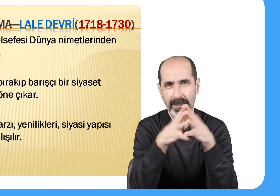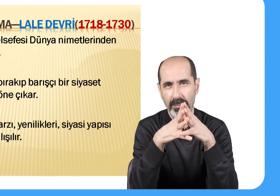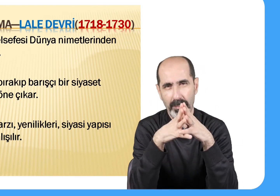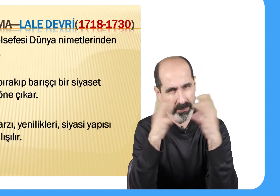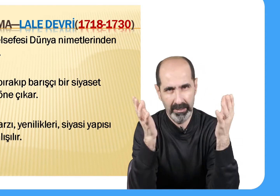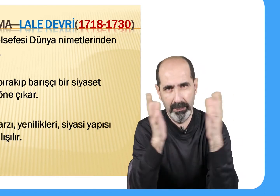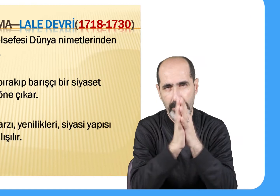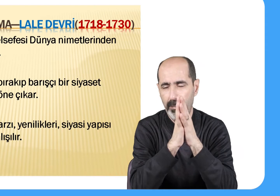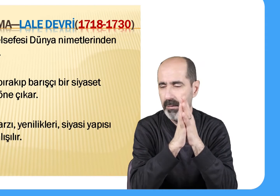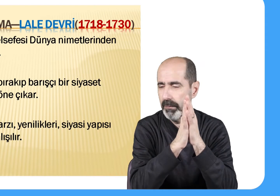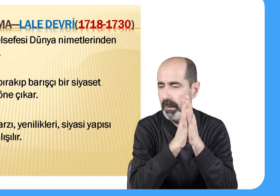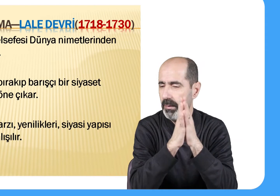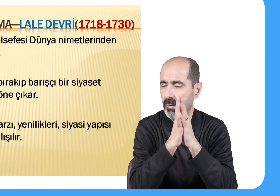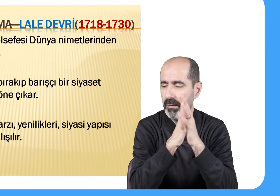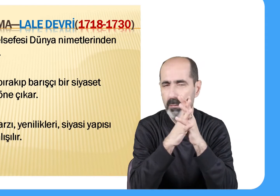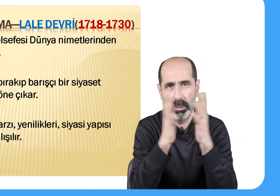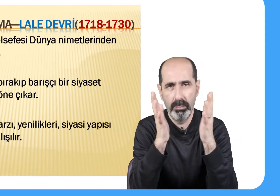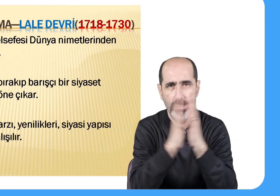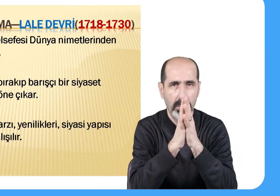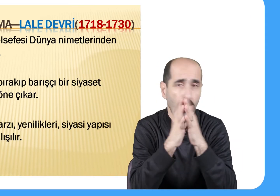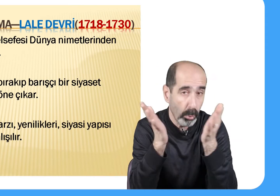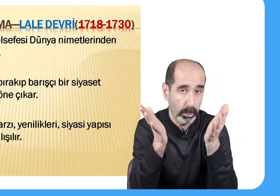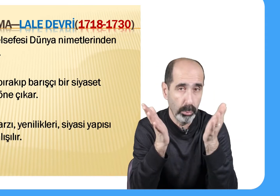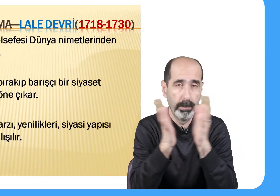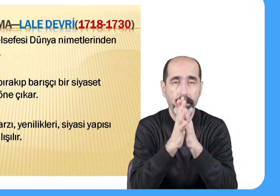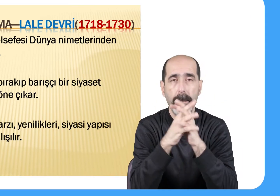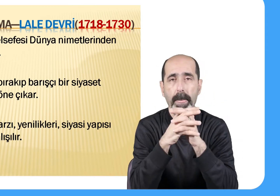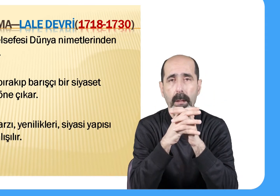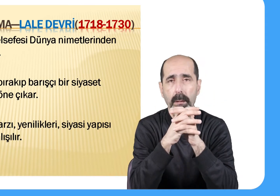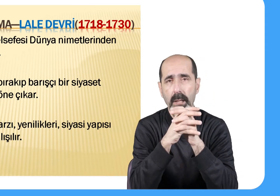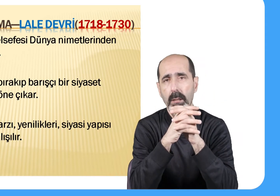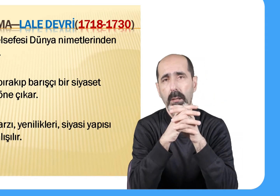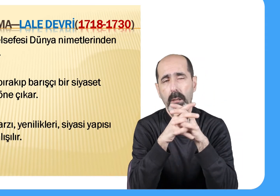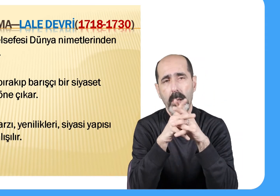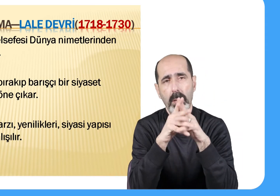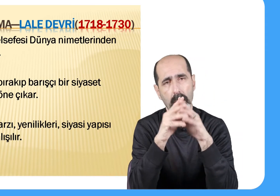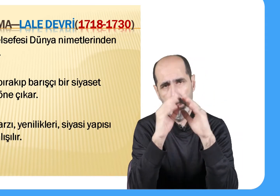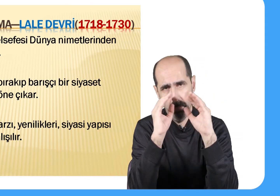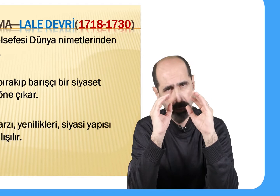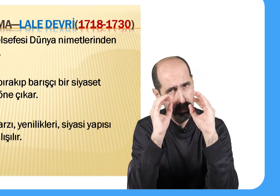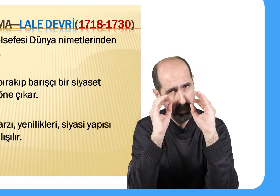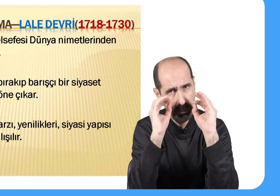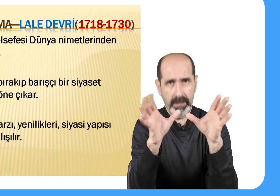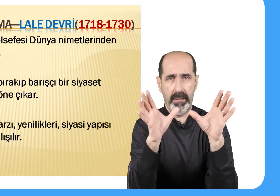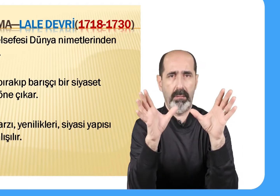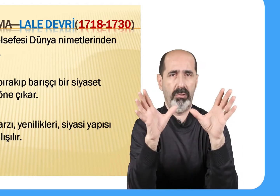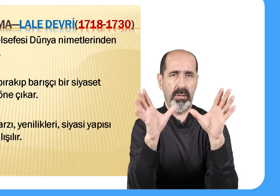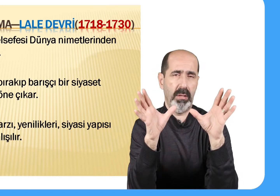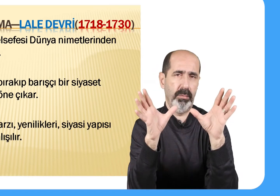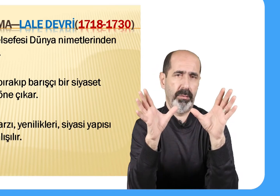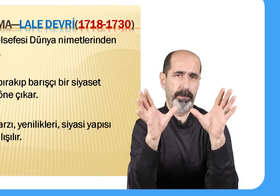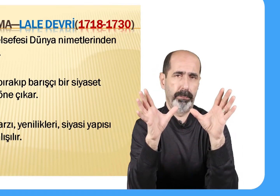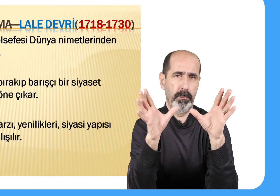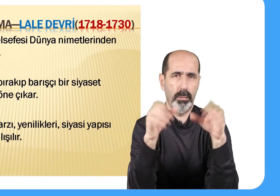ortaya atılmış biraz garip bir felsefe diyeceksiniz böyle bir şey olur oldu ne bu yeter